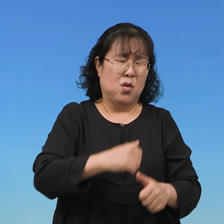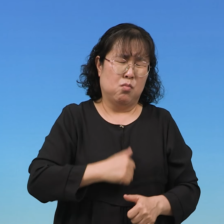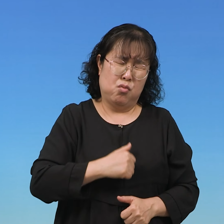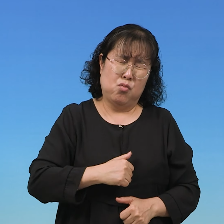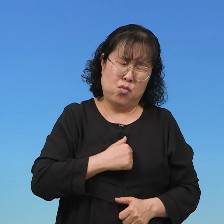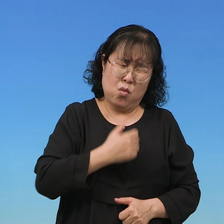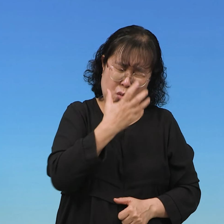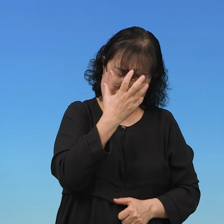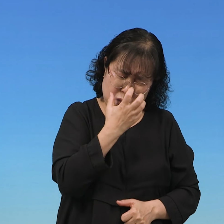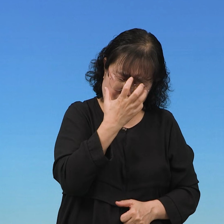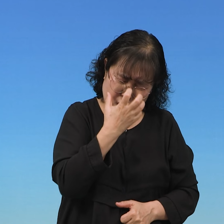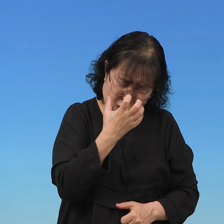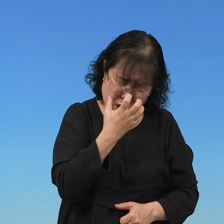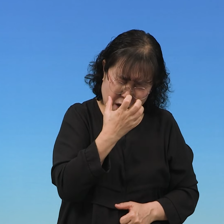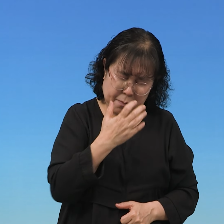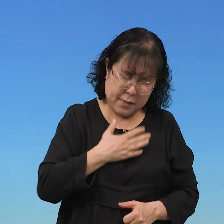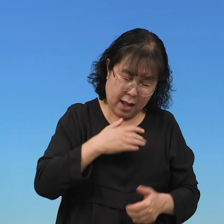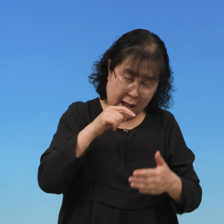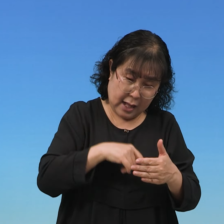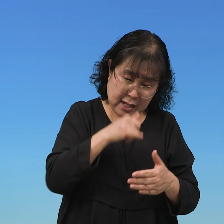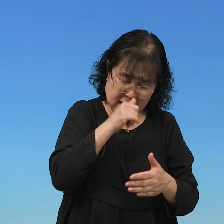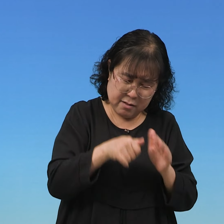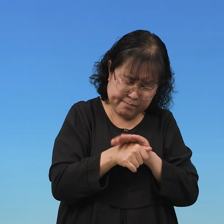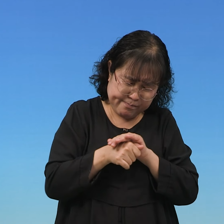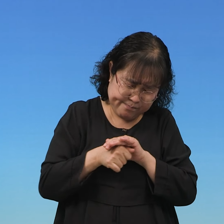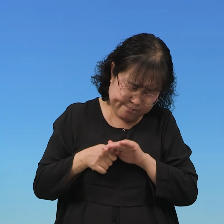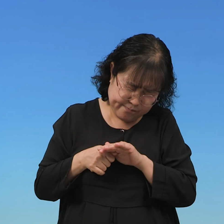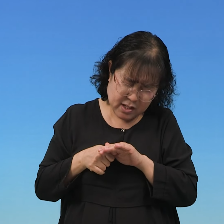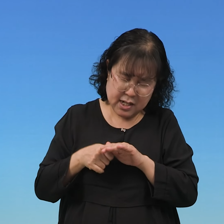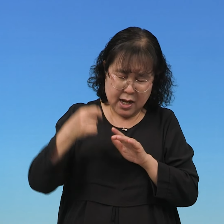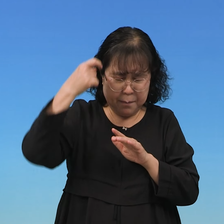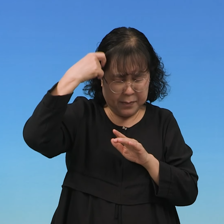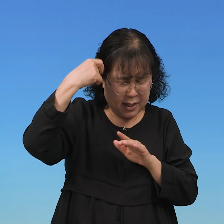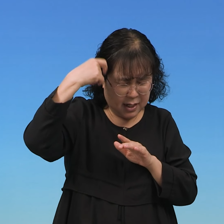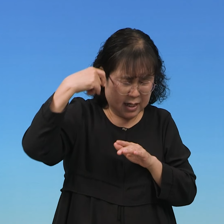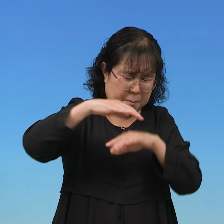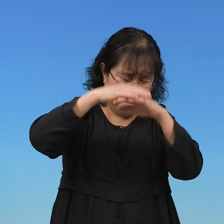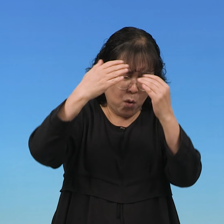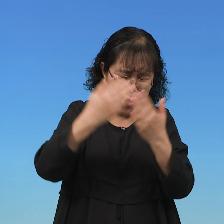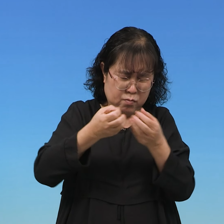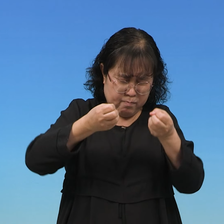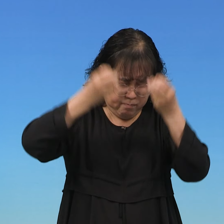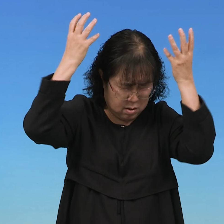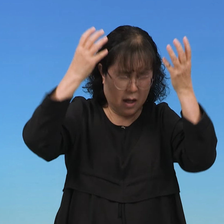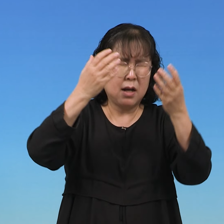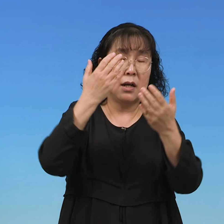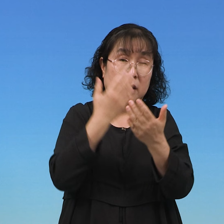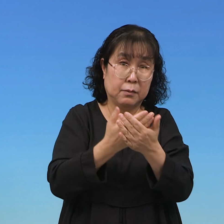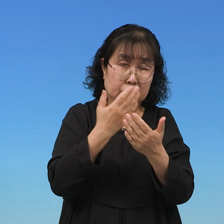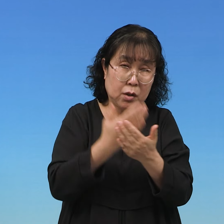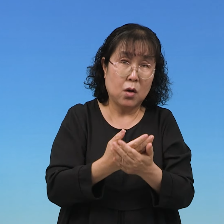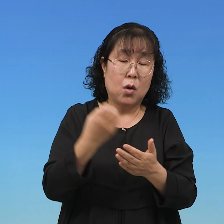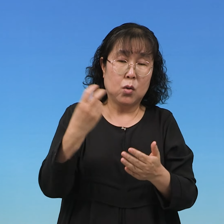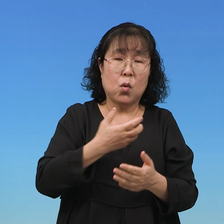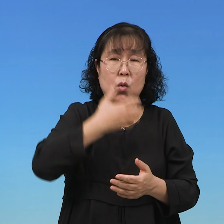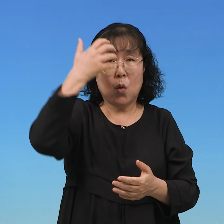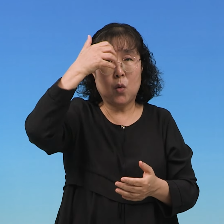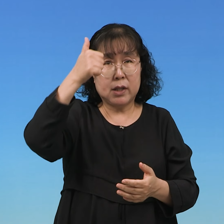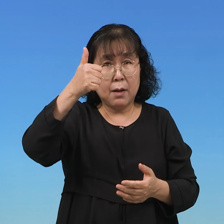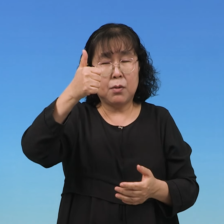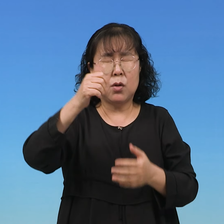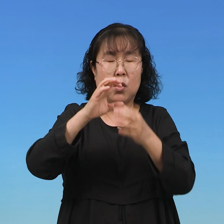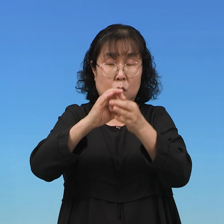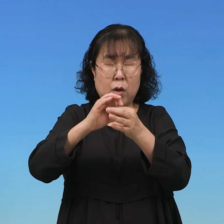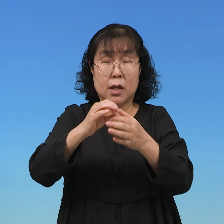분노, 우울감, 내 안에 있는 열등감, 이런 것들을 다 흘려보내기 원합니다. 그런가 하면은 요셉의